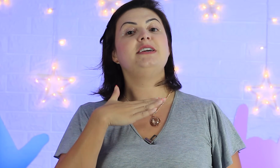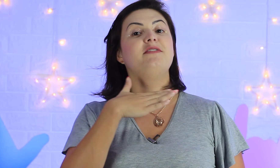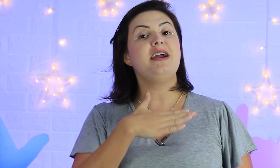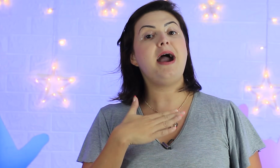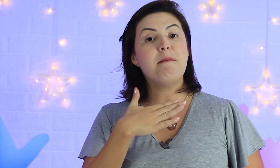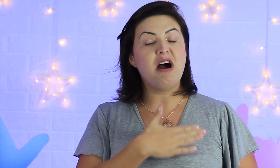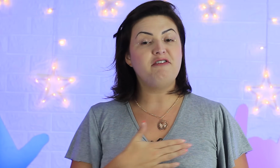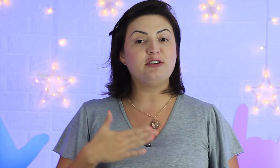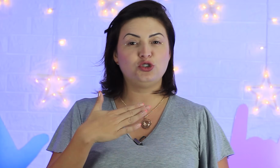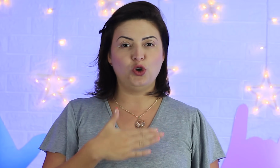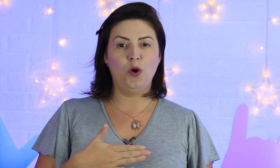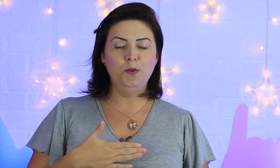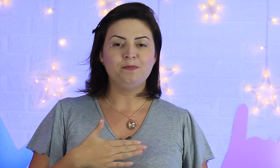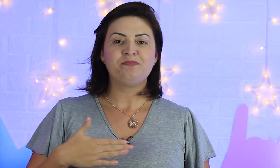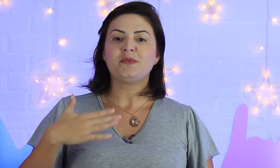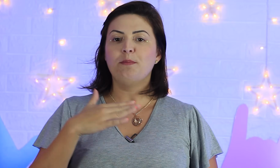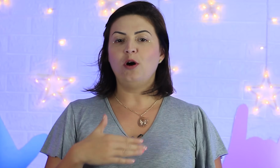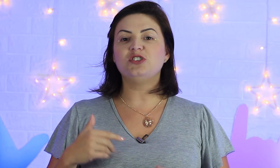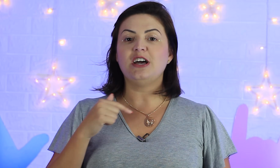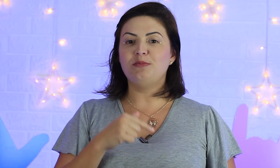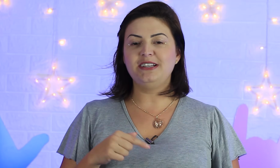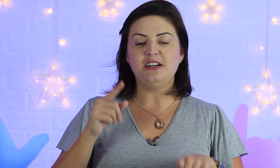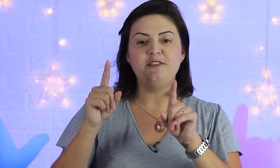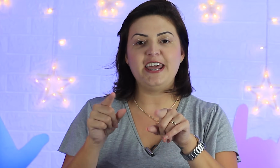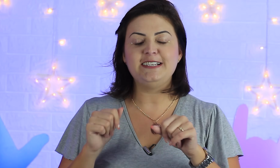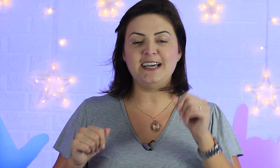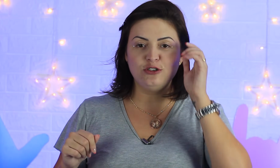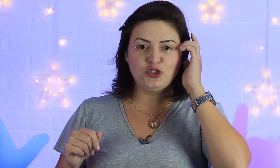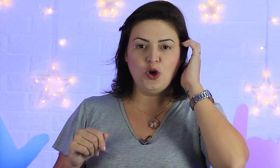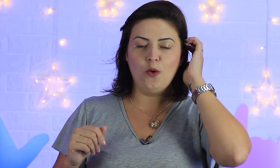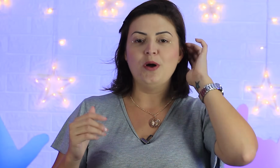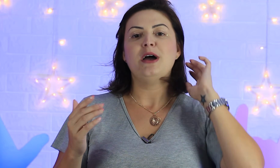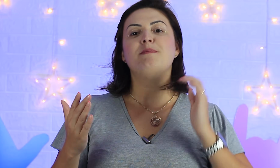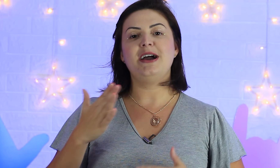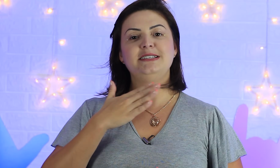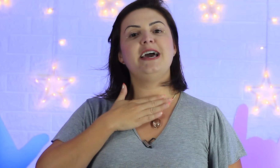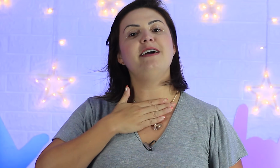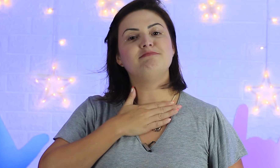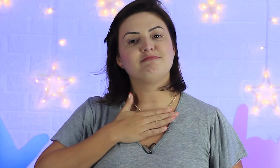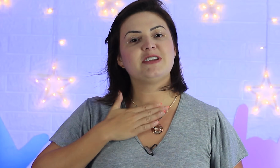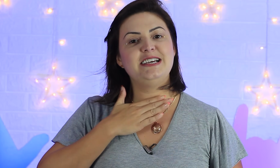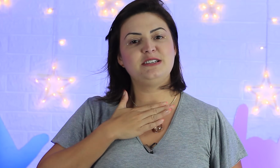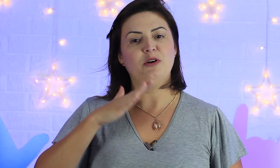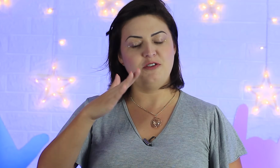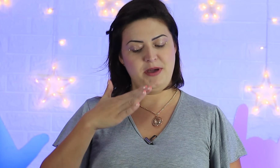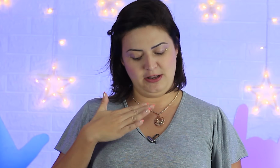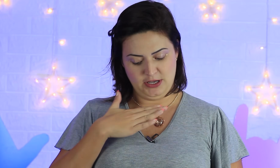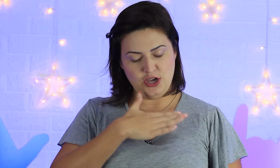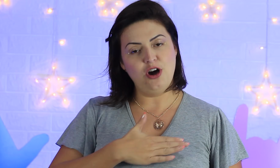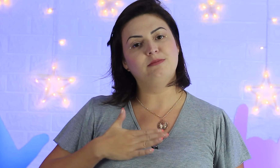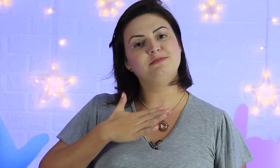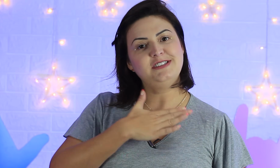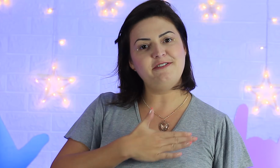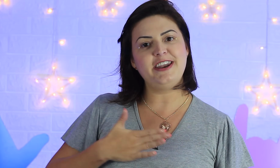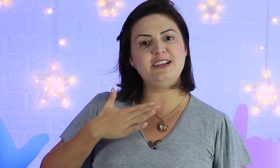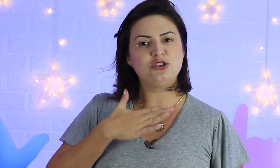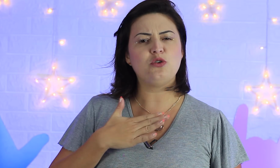aqui, vai abafar o som. Pode dar uma interferência aí no som. Mas é esse movimento aqui, ó. Na frente do